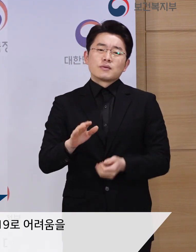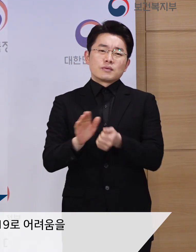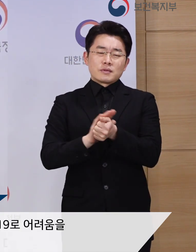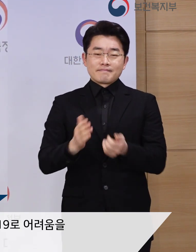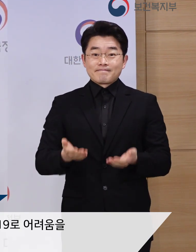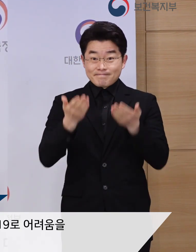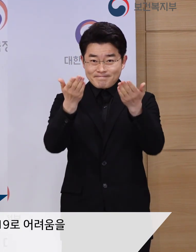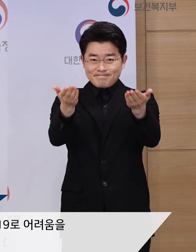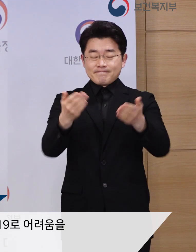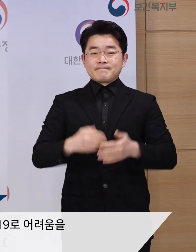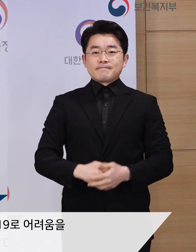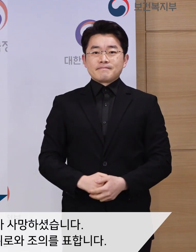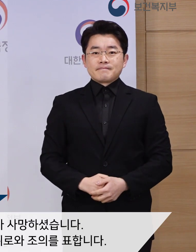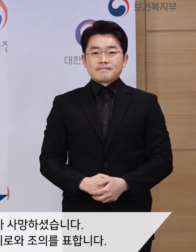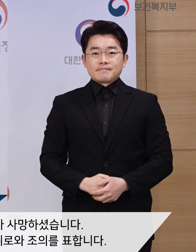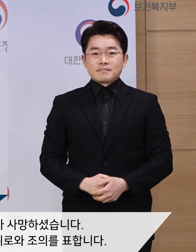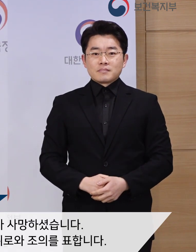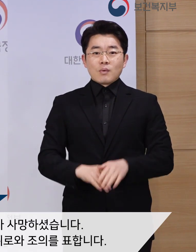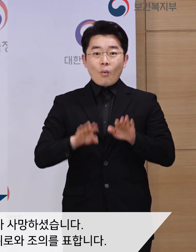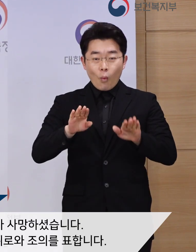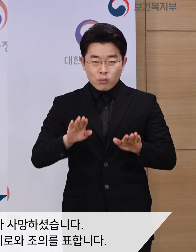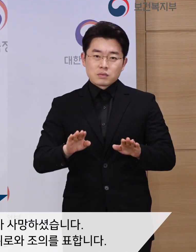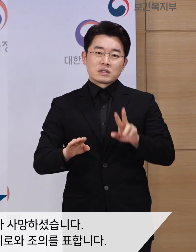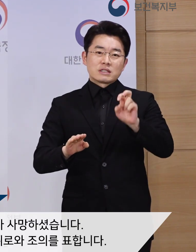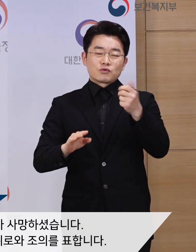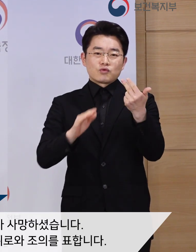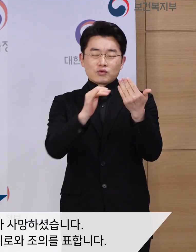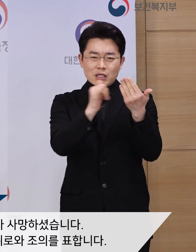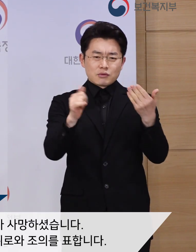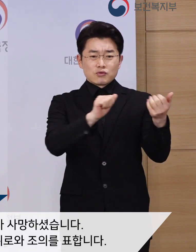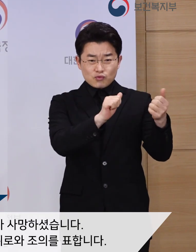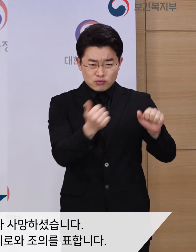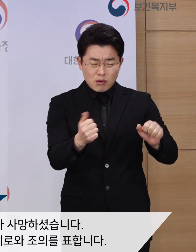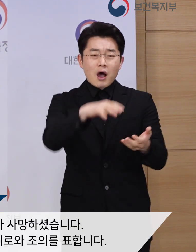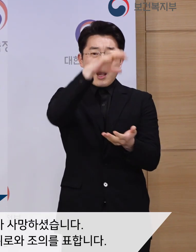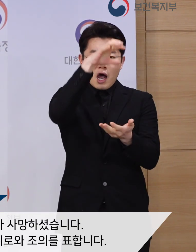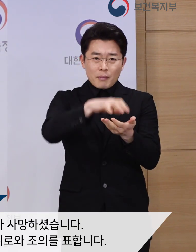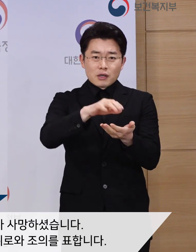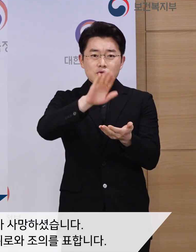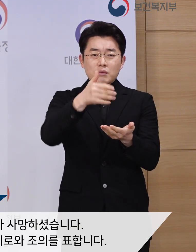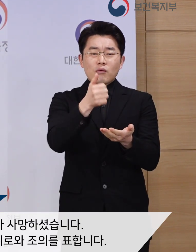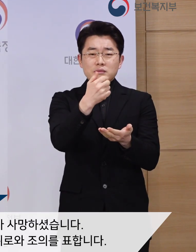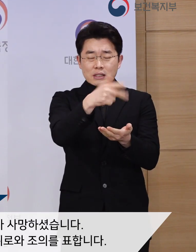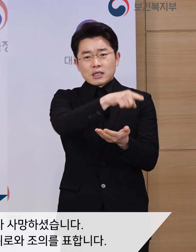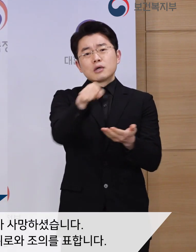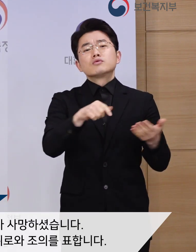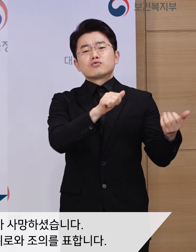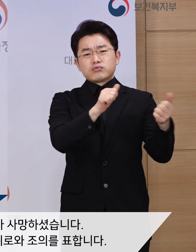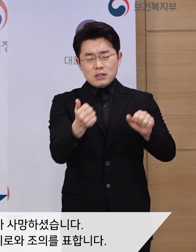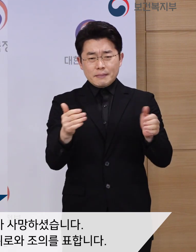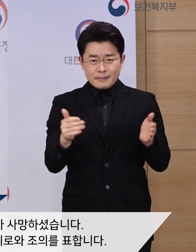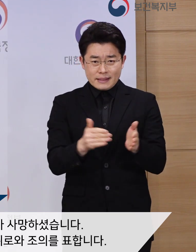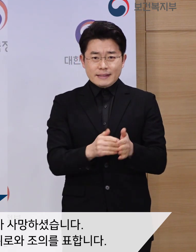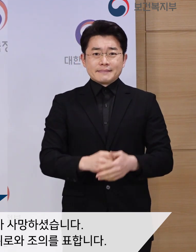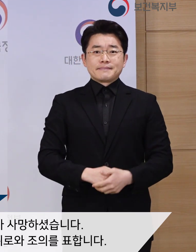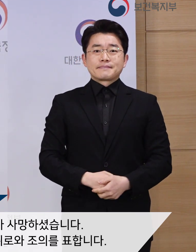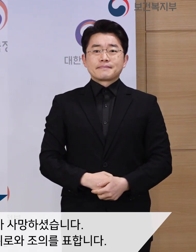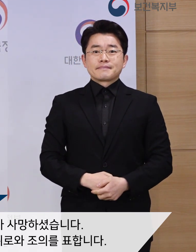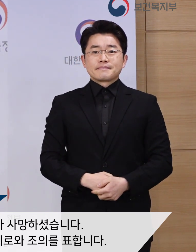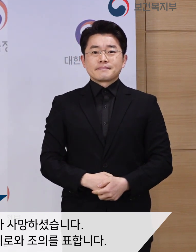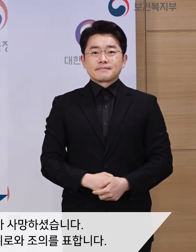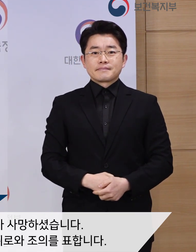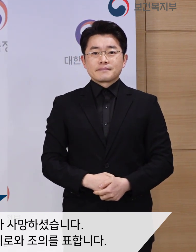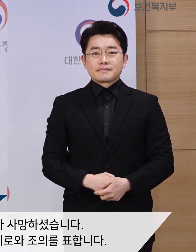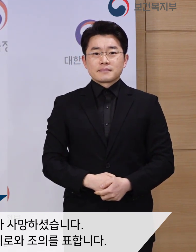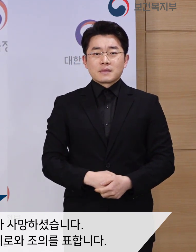말씀을 드립니다. 오늘 25명을 비롯하여 지금까지 924명의 환자가